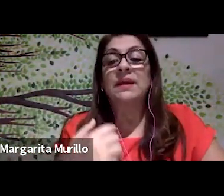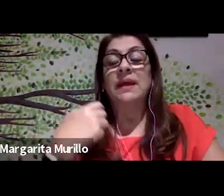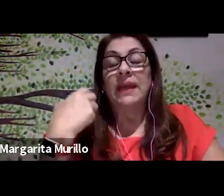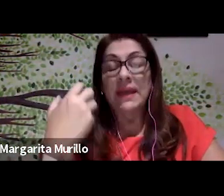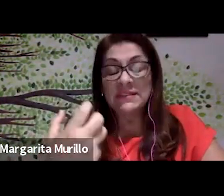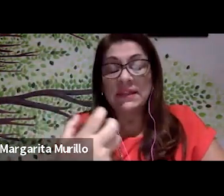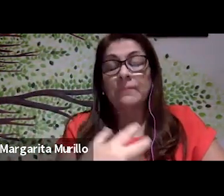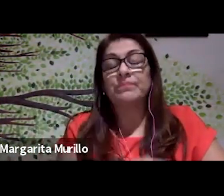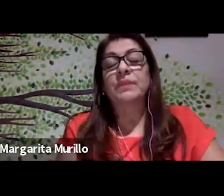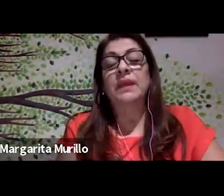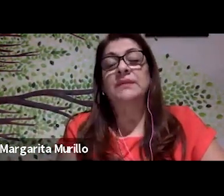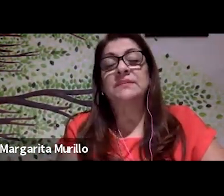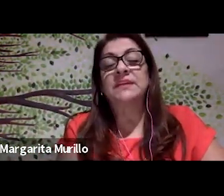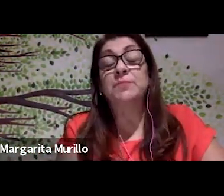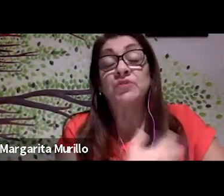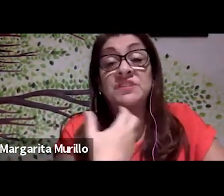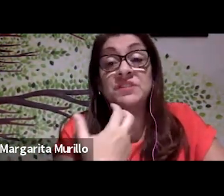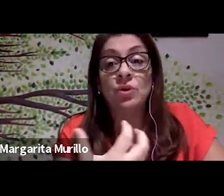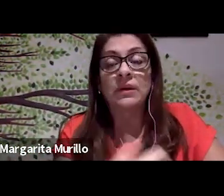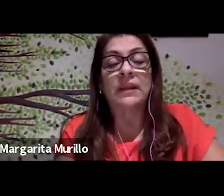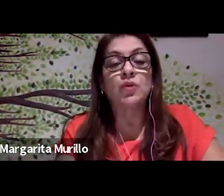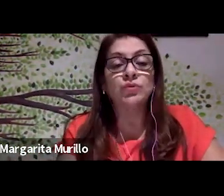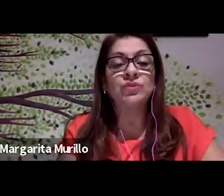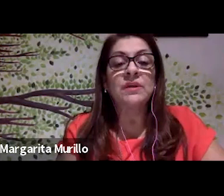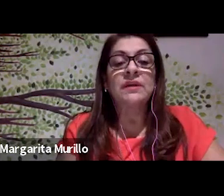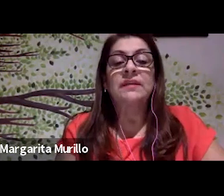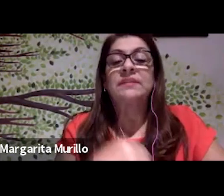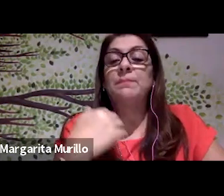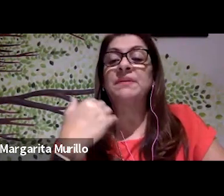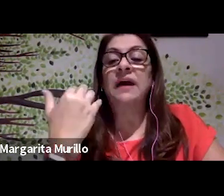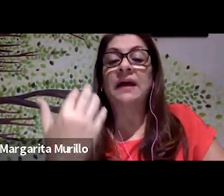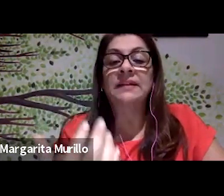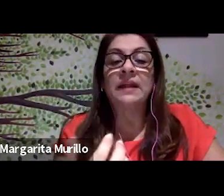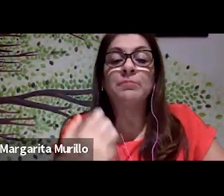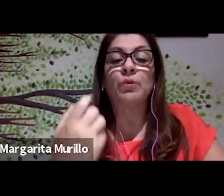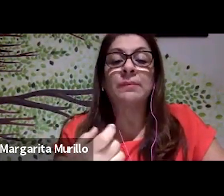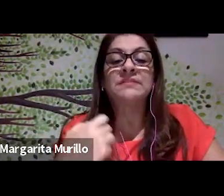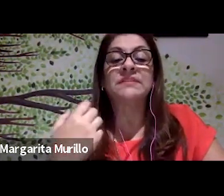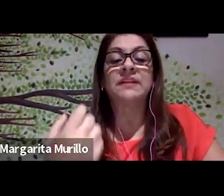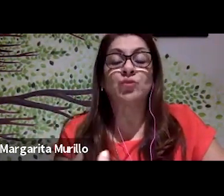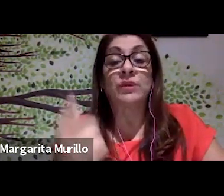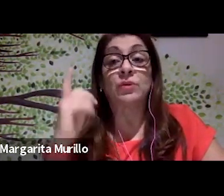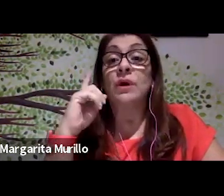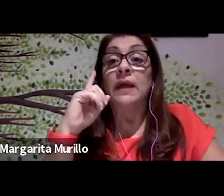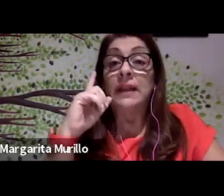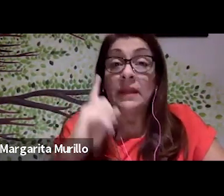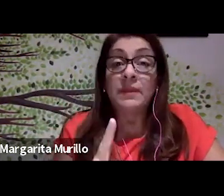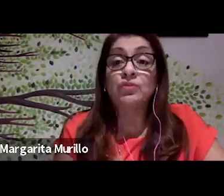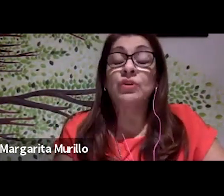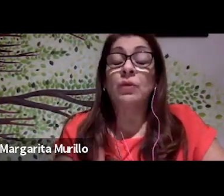muevas esta este exposición a la luz te empieza a generar problemas del sueño